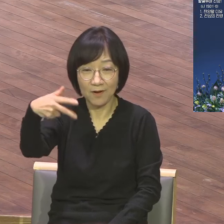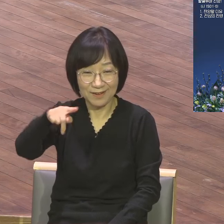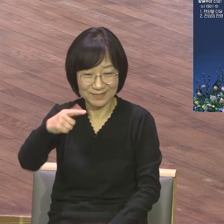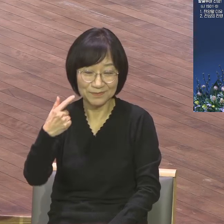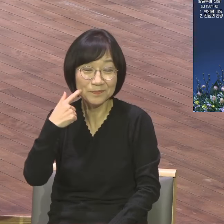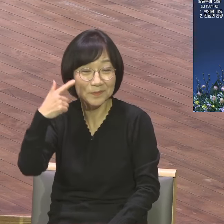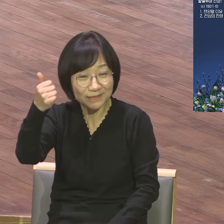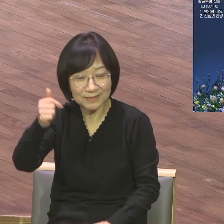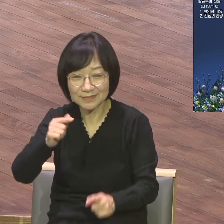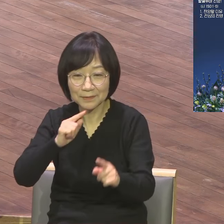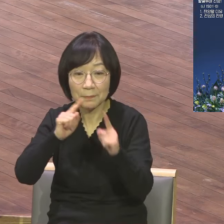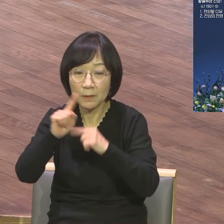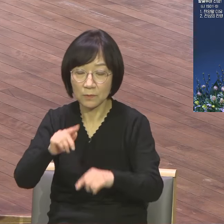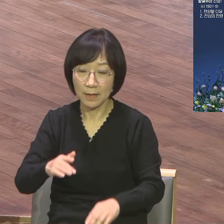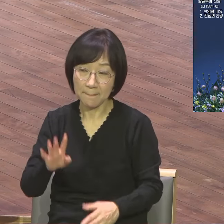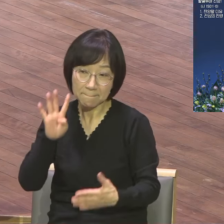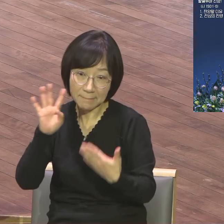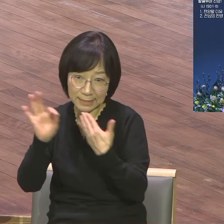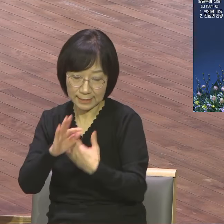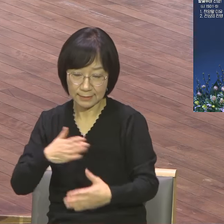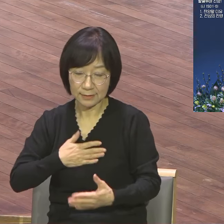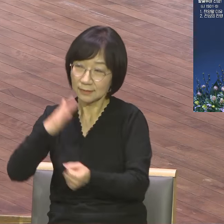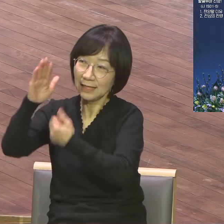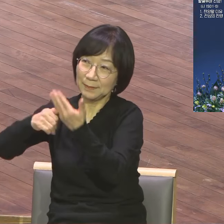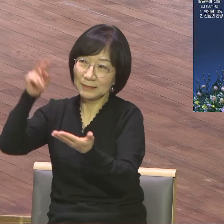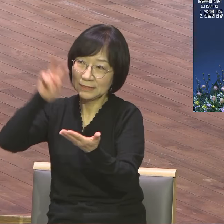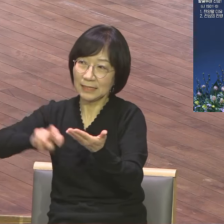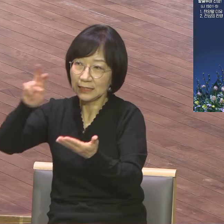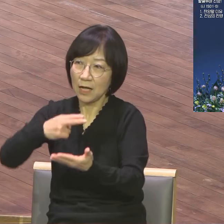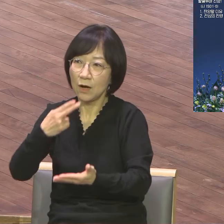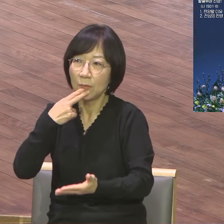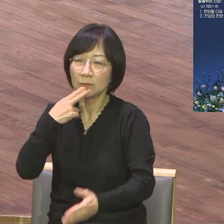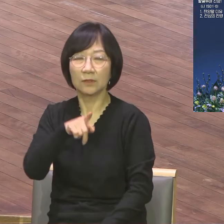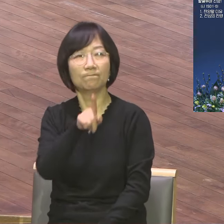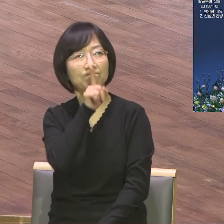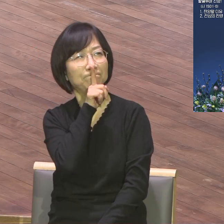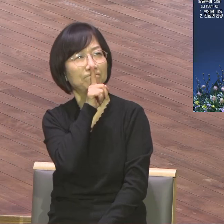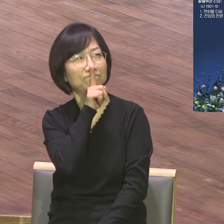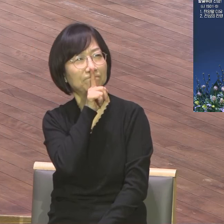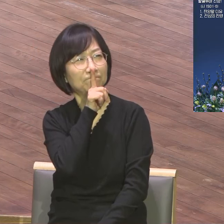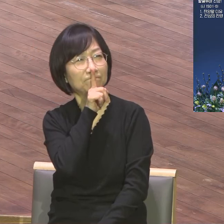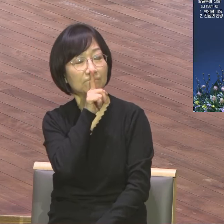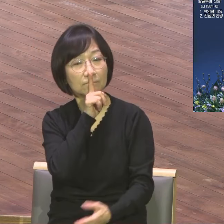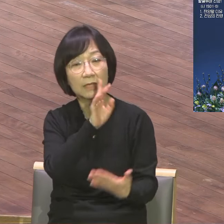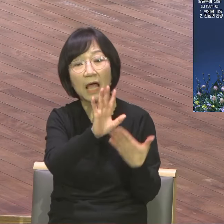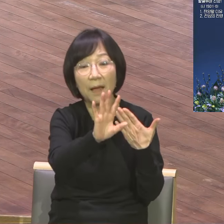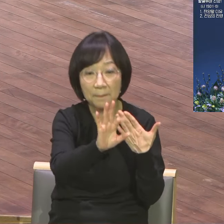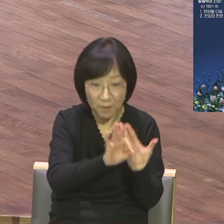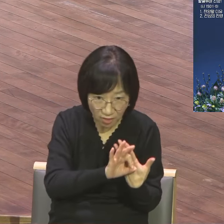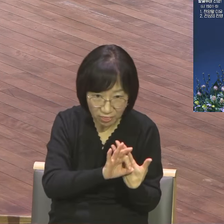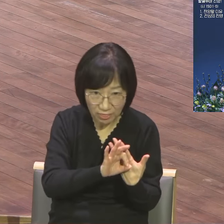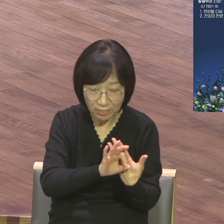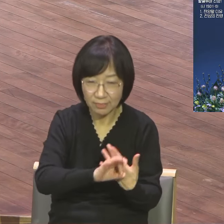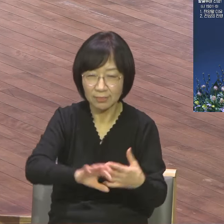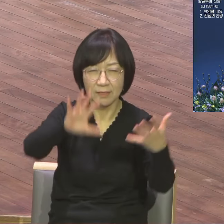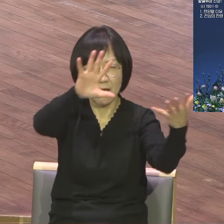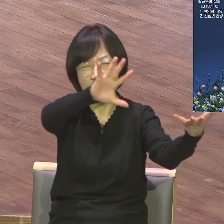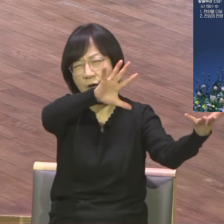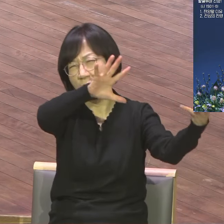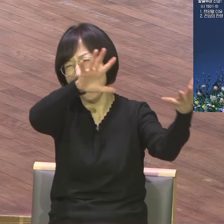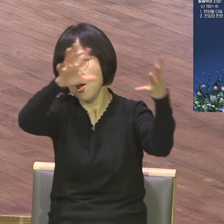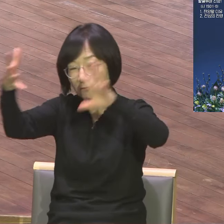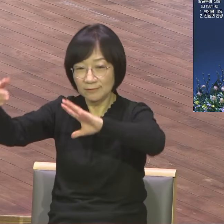하나님을 찬양치 않고 잠잠히 있다면 온 우주 속에